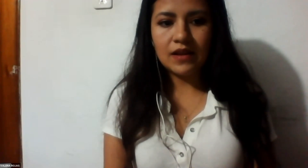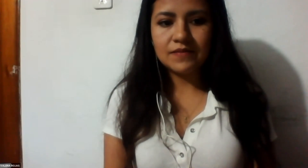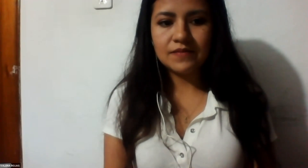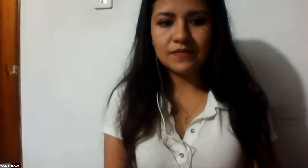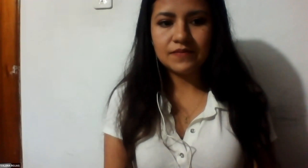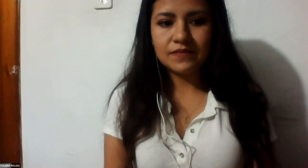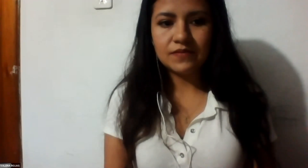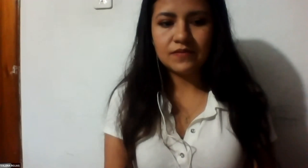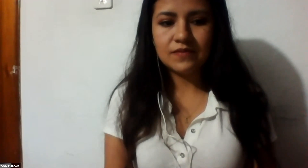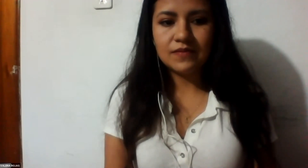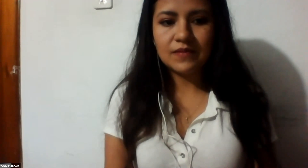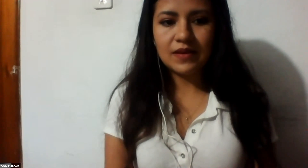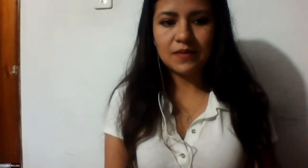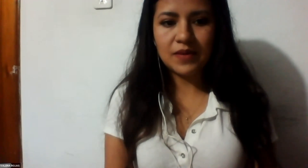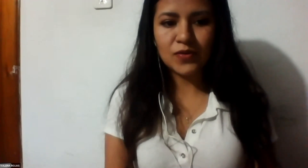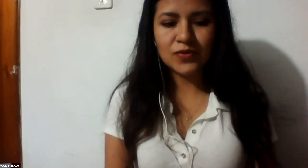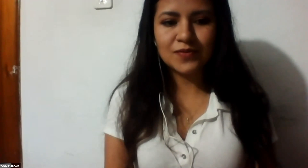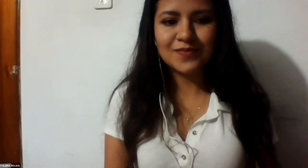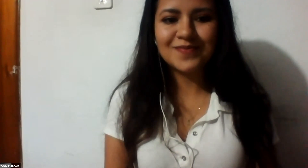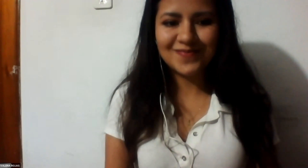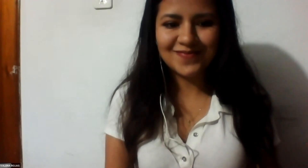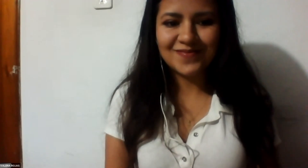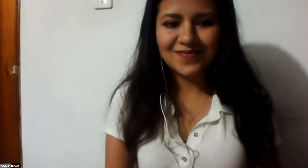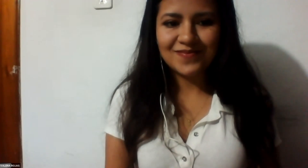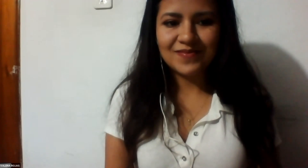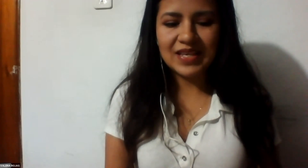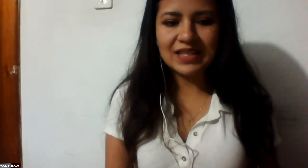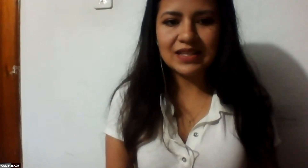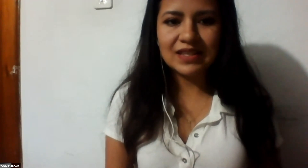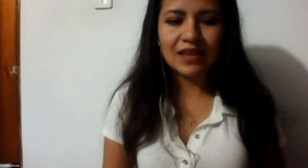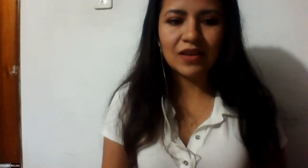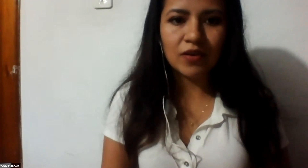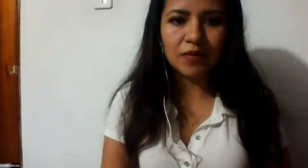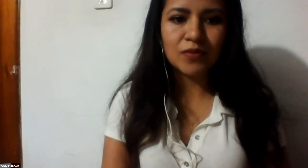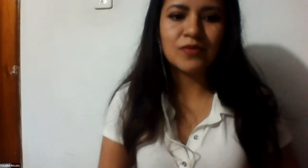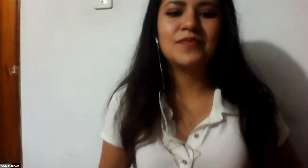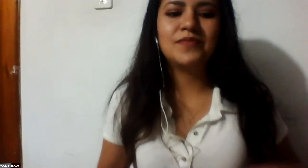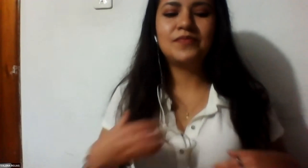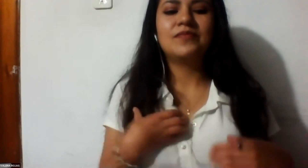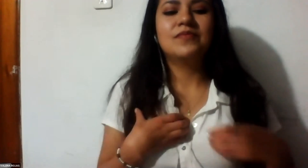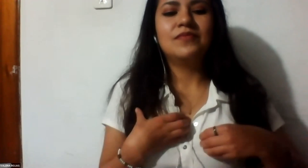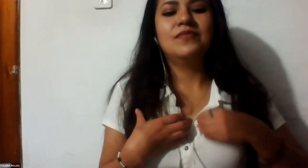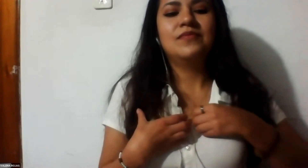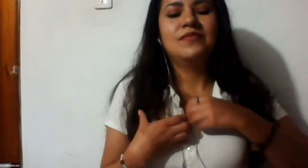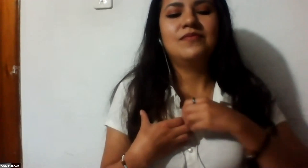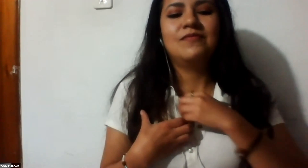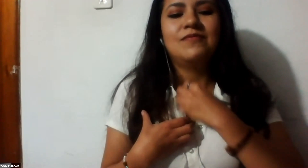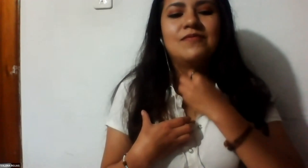y sale el virus. Esta es la señal de coronavirus.